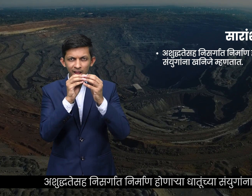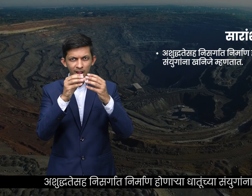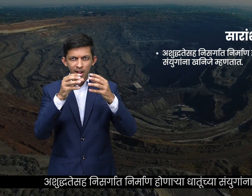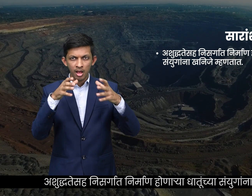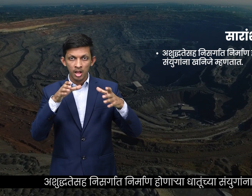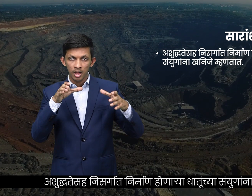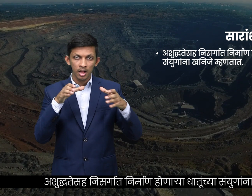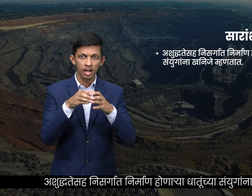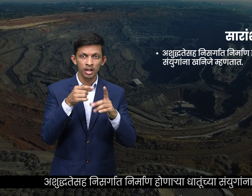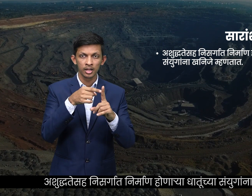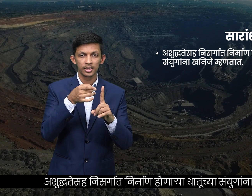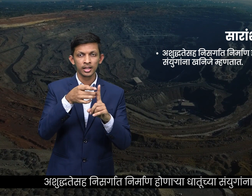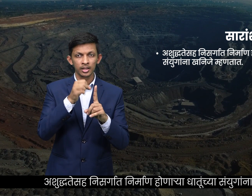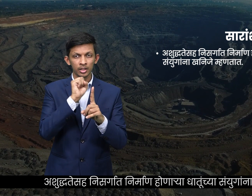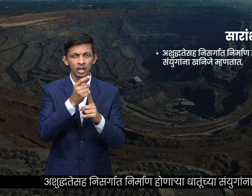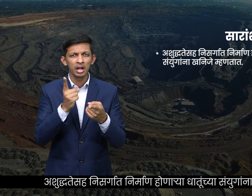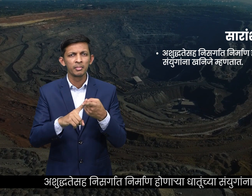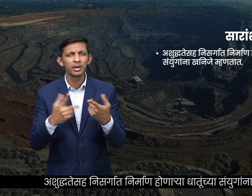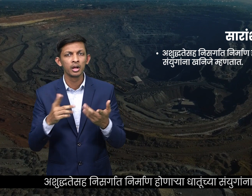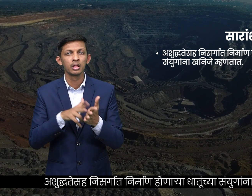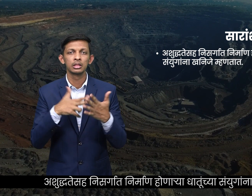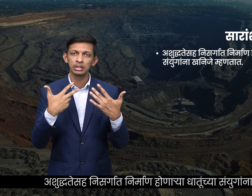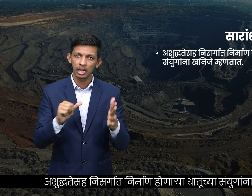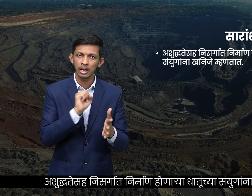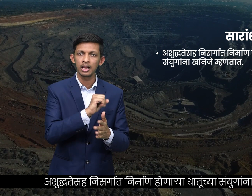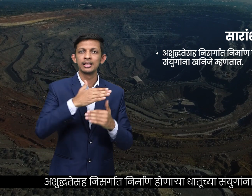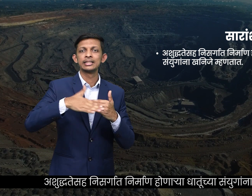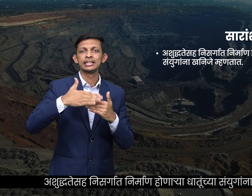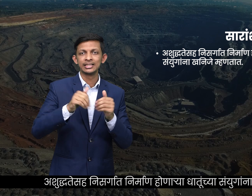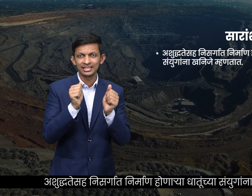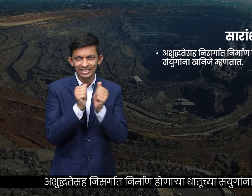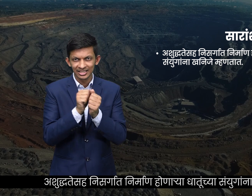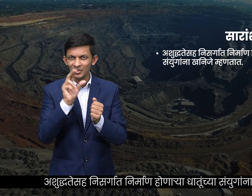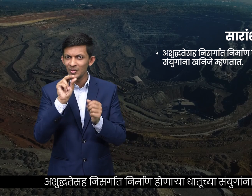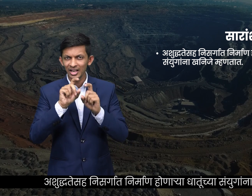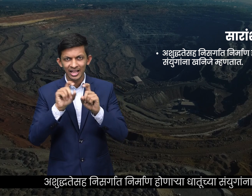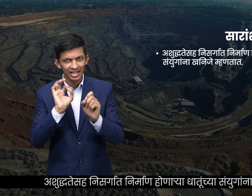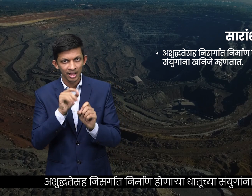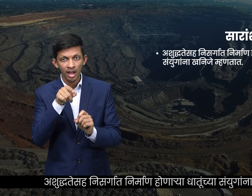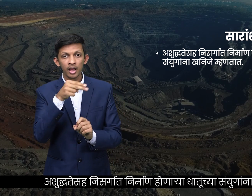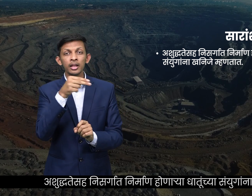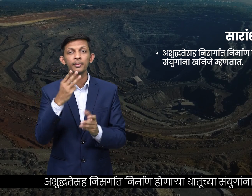अशुद्धतेसह निसर्गात निर्माण होणाऱ्या धातूंच्या संयुगांना खनिजे म्हणतात.